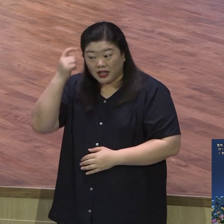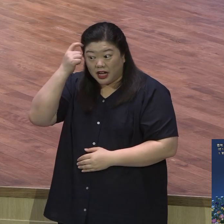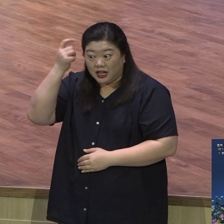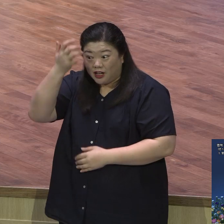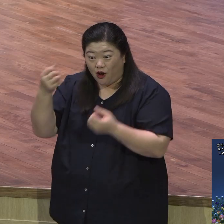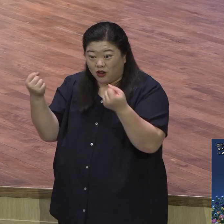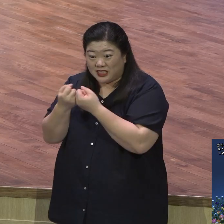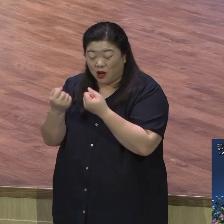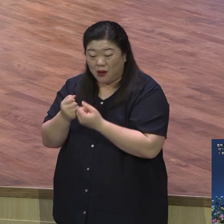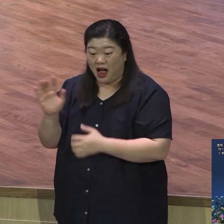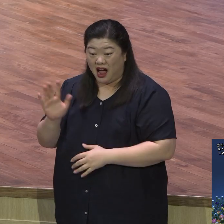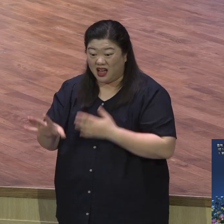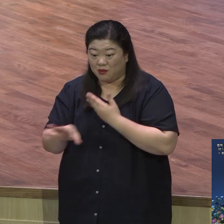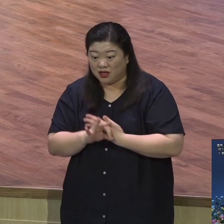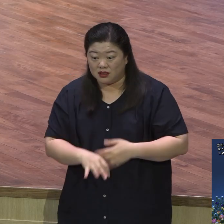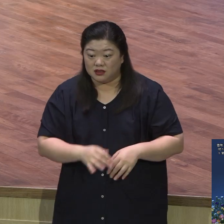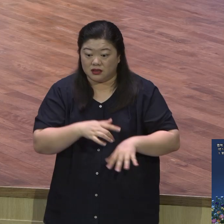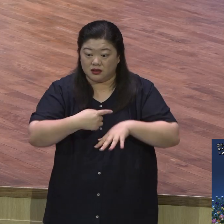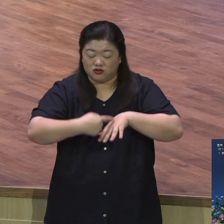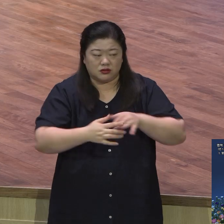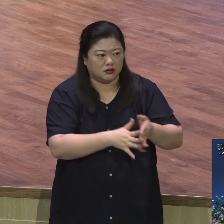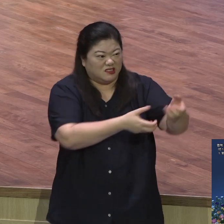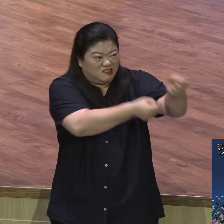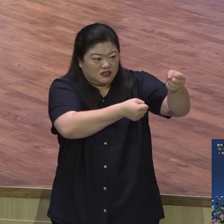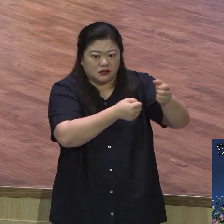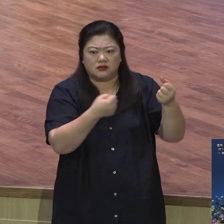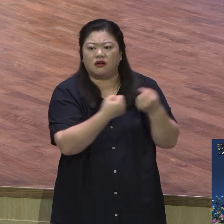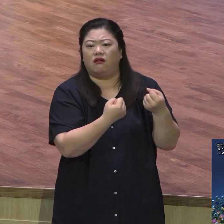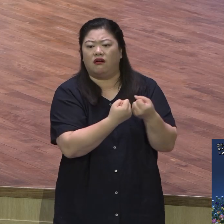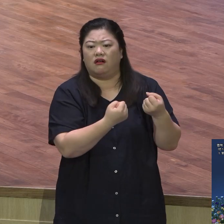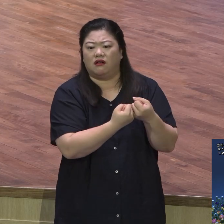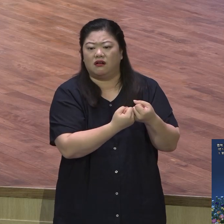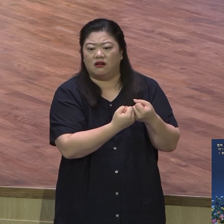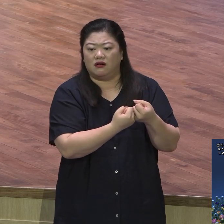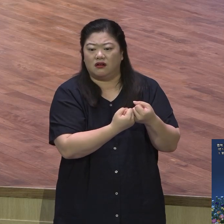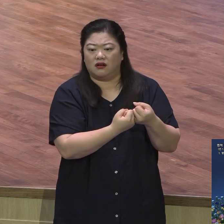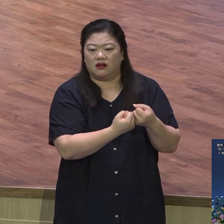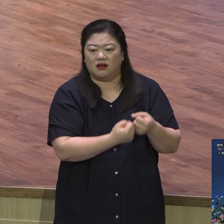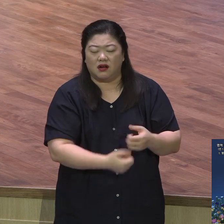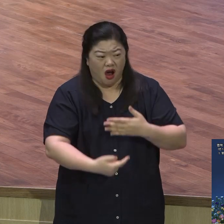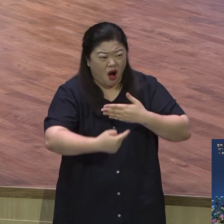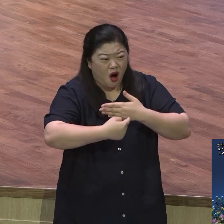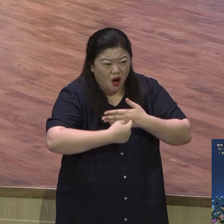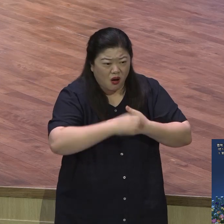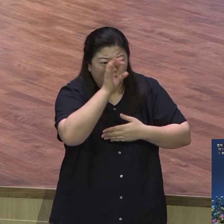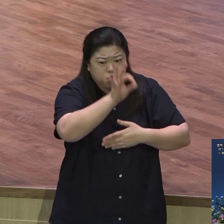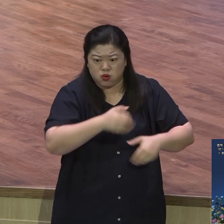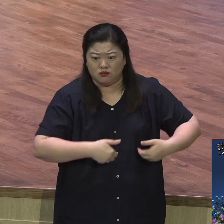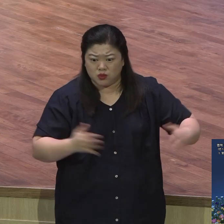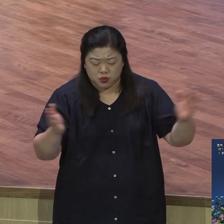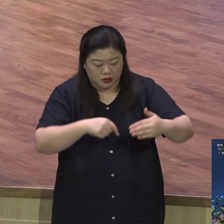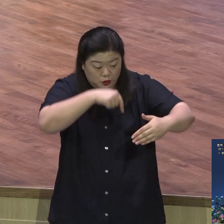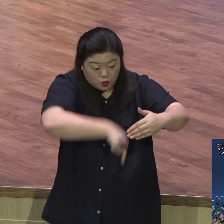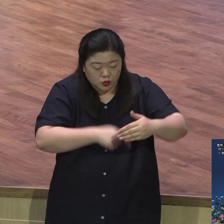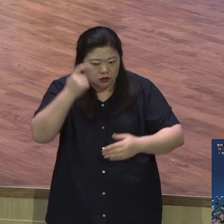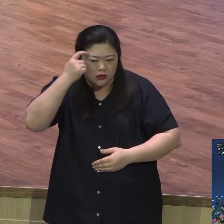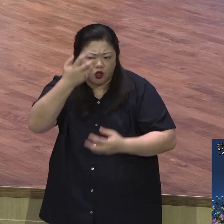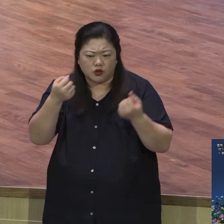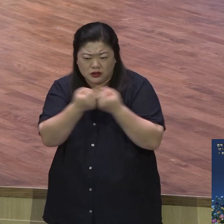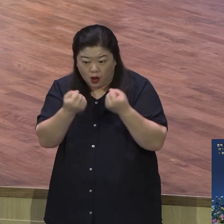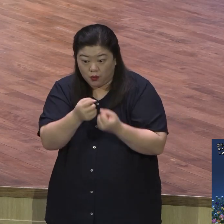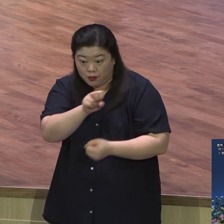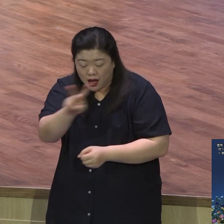영적 싸움을 싸우는 사람은 육신 싸움 절대 안 합니다. 영적으로 바라보기 때문에 육신 싸움 하지 않아요. 영적 싸움. 영적 싸움을 싸우지